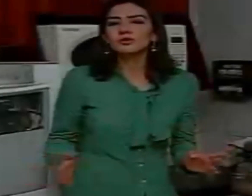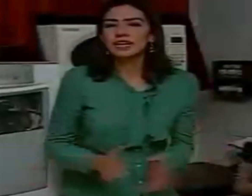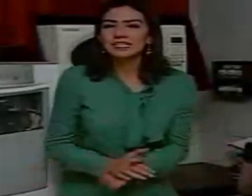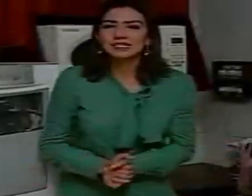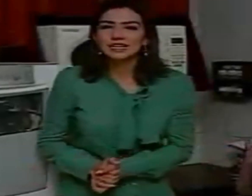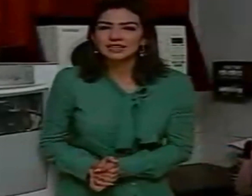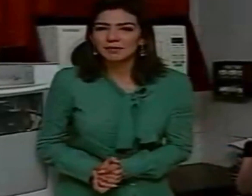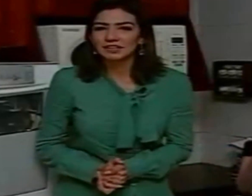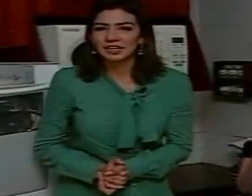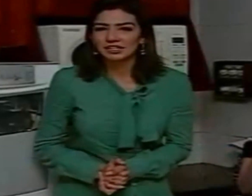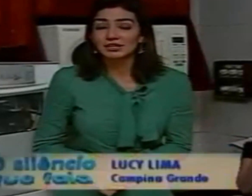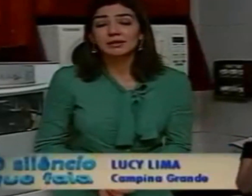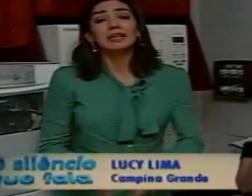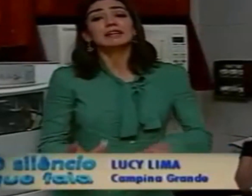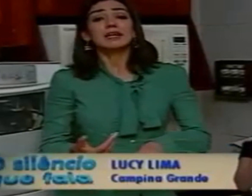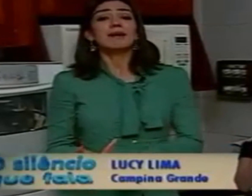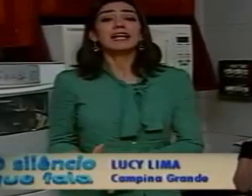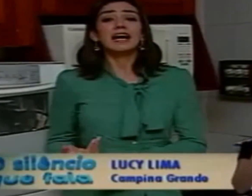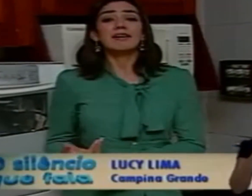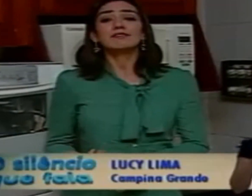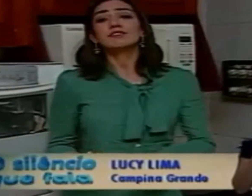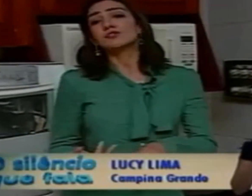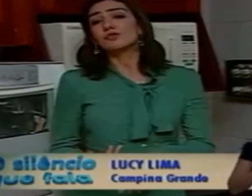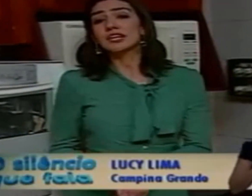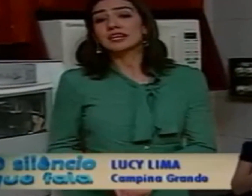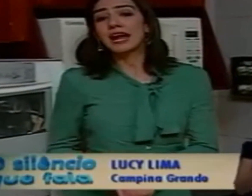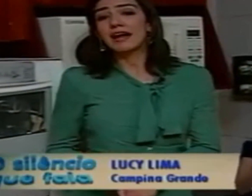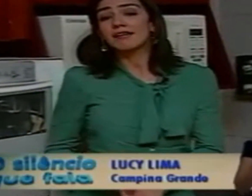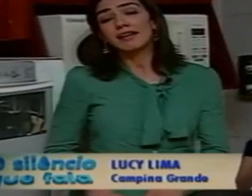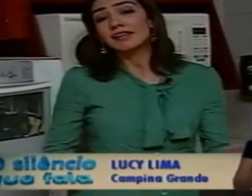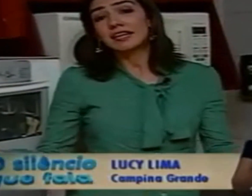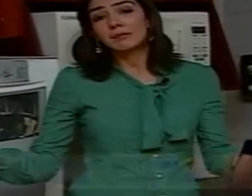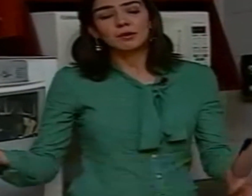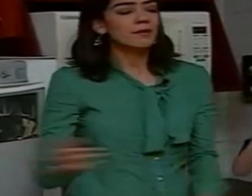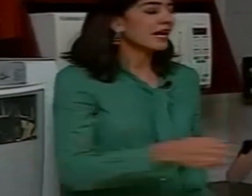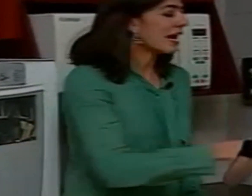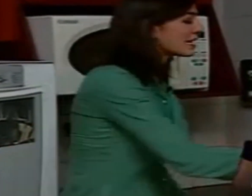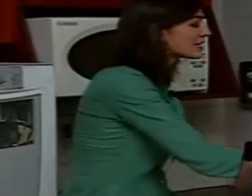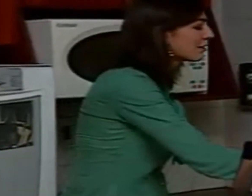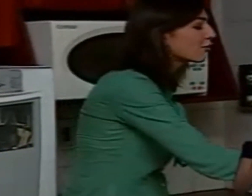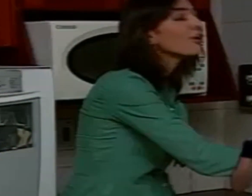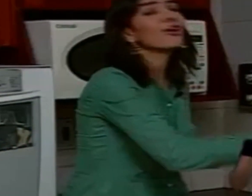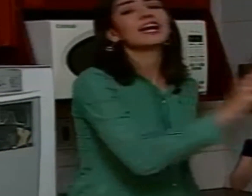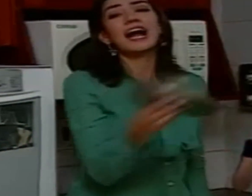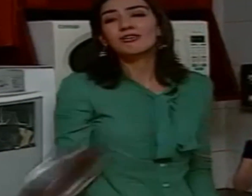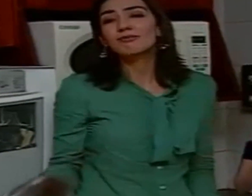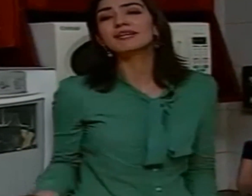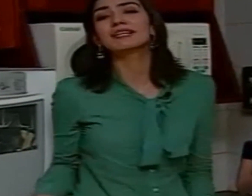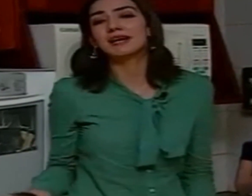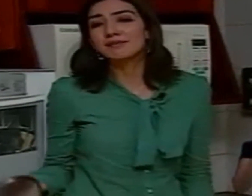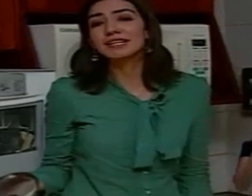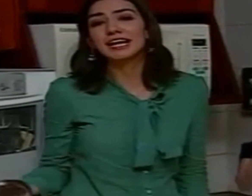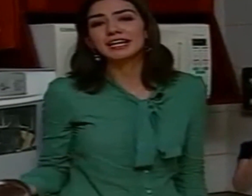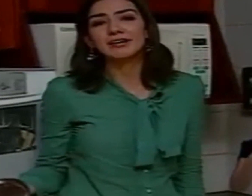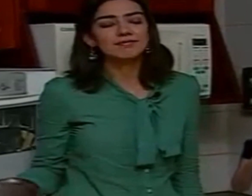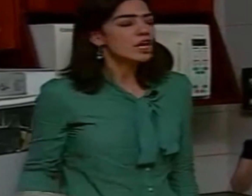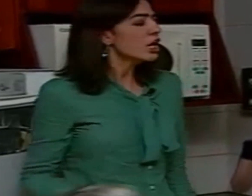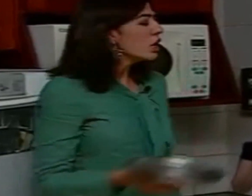Quer ser independente, trabalhar, se sustentar, ter a própria casa, colocar comida na panela. Só